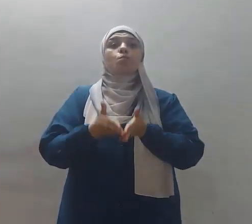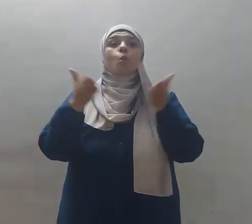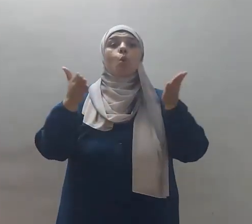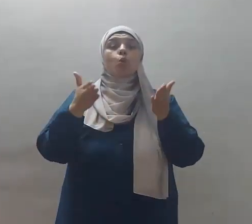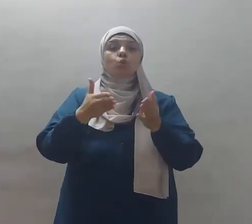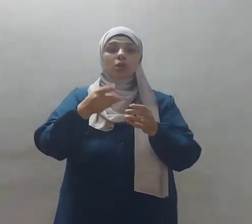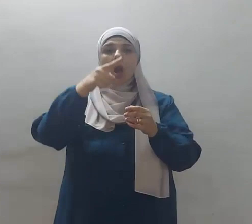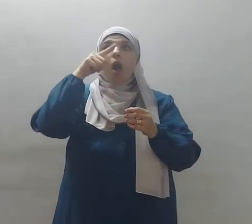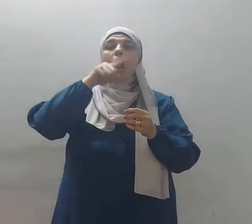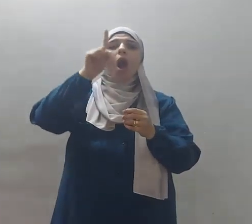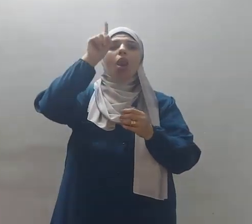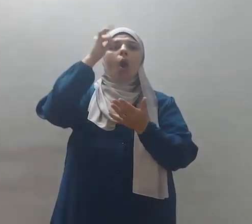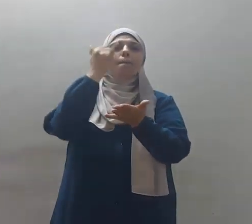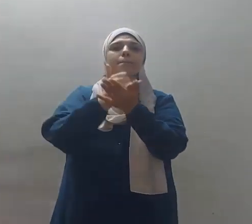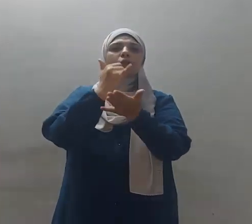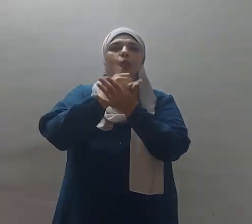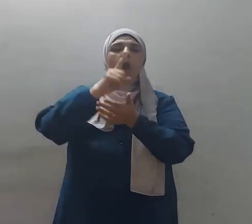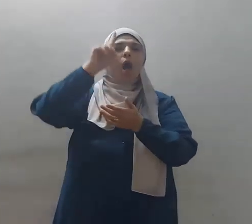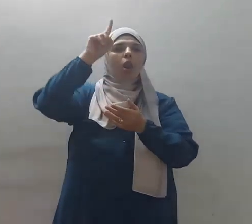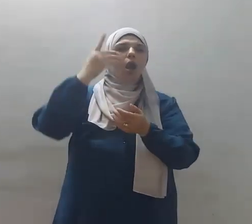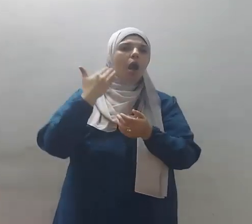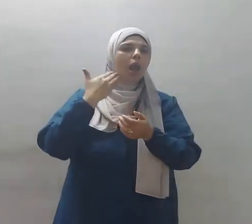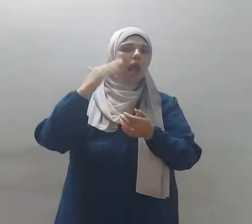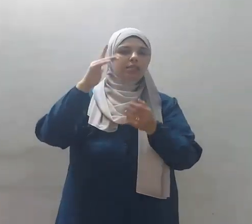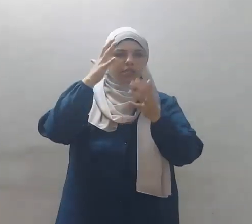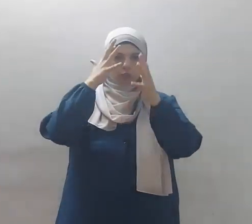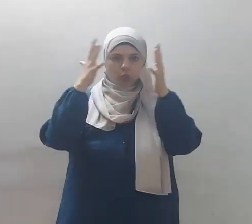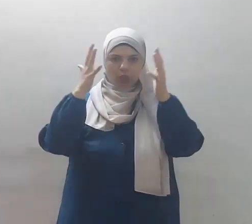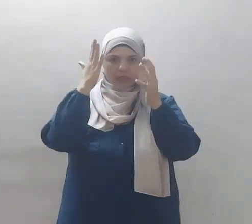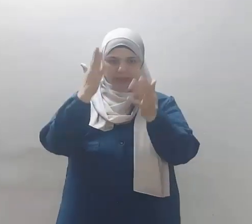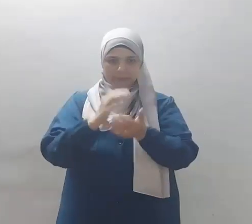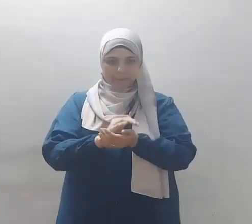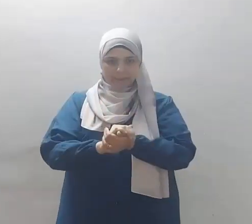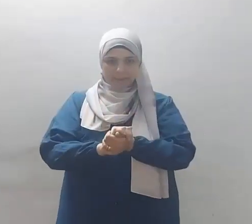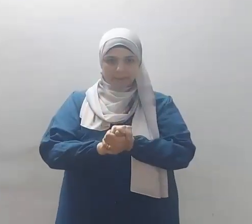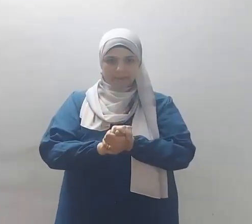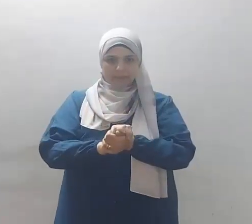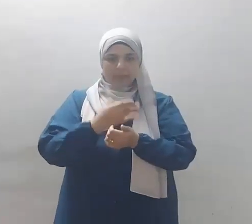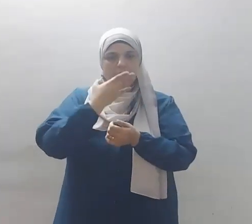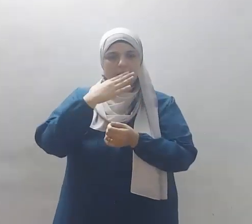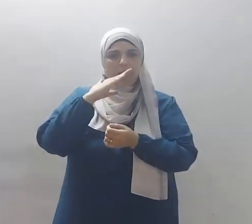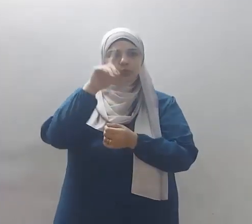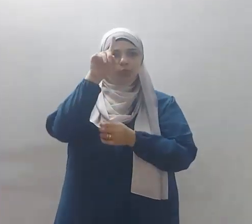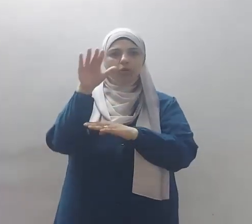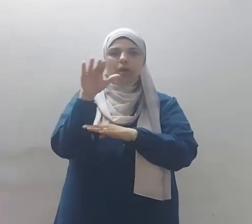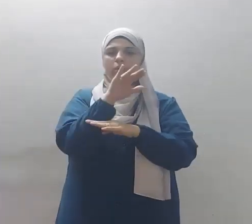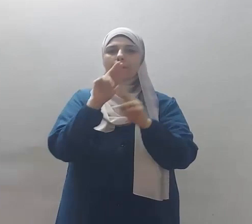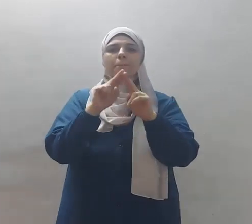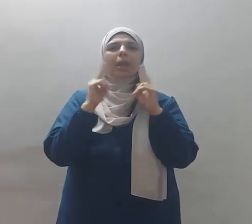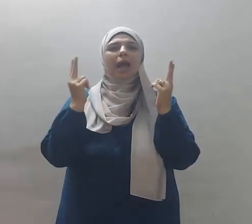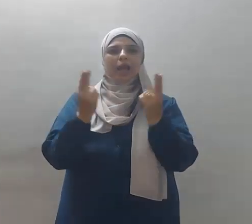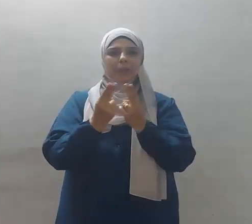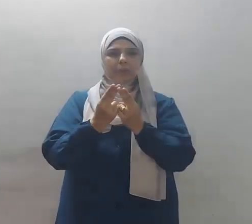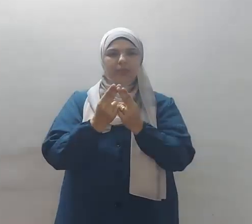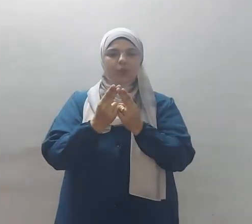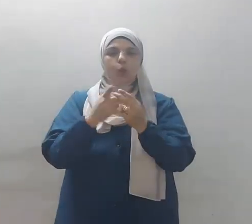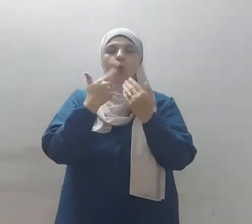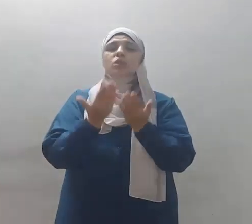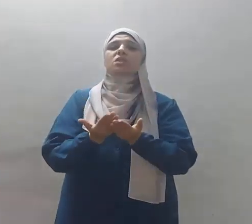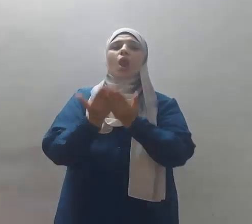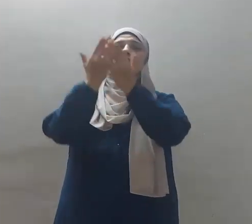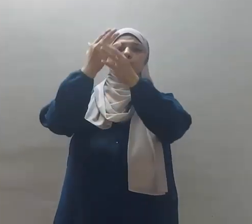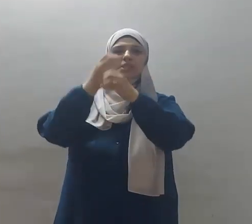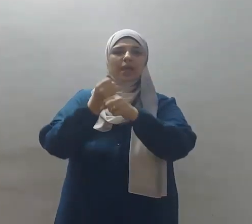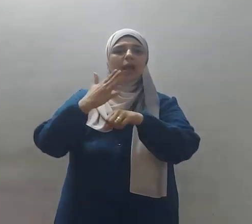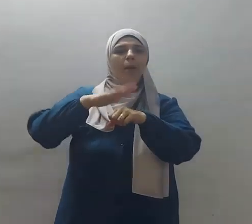انه انا الله العزيز الحكيم الحمد لله رب العالمين والصلاه